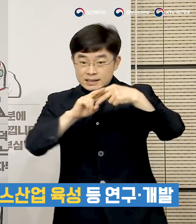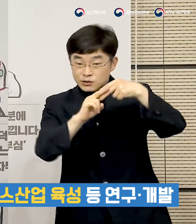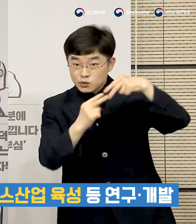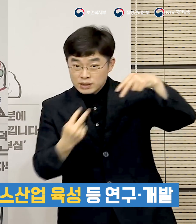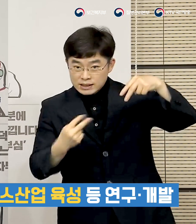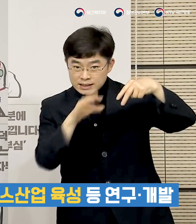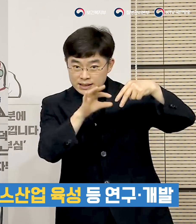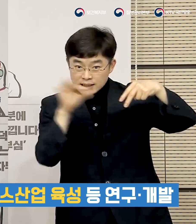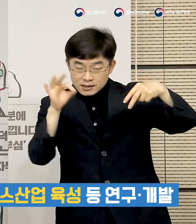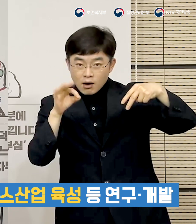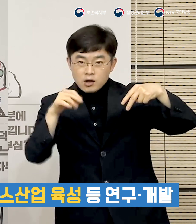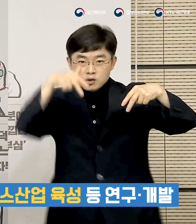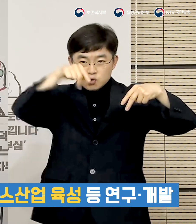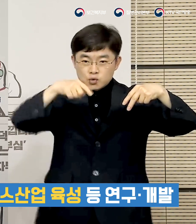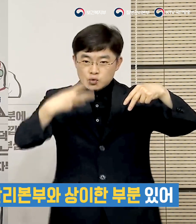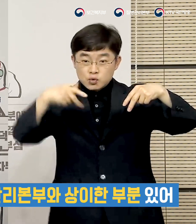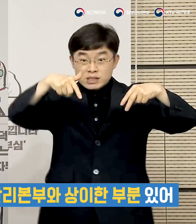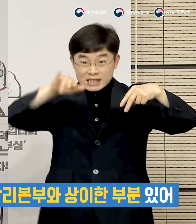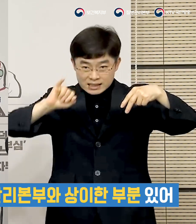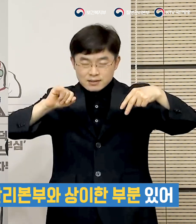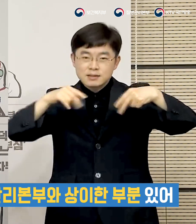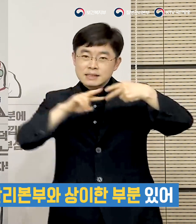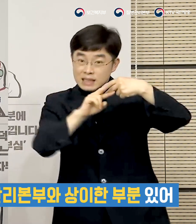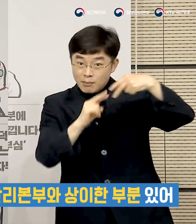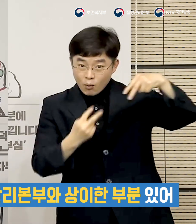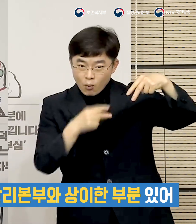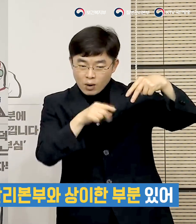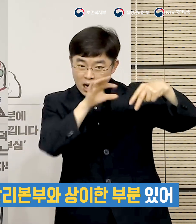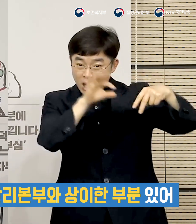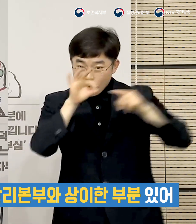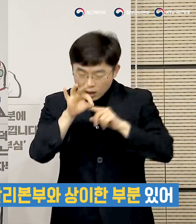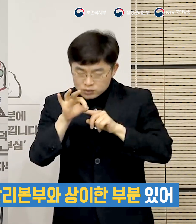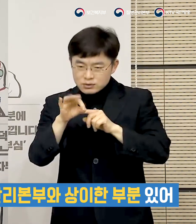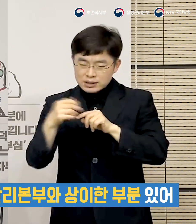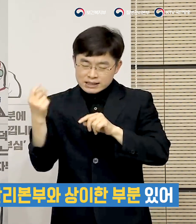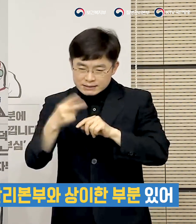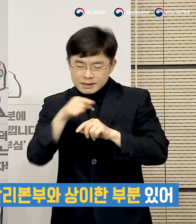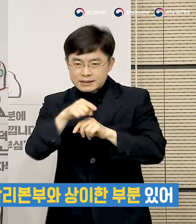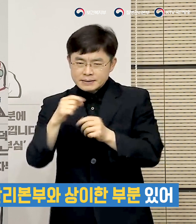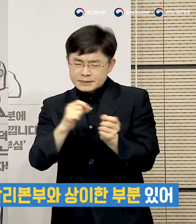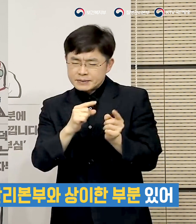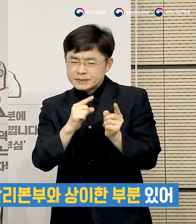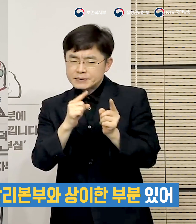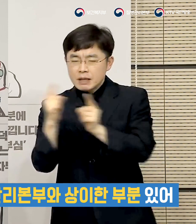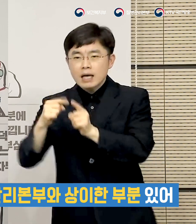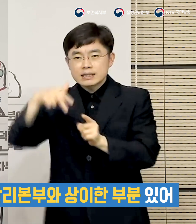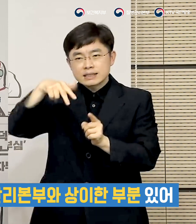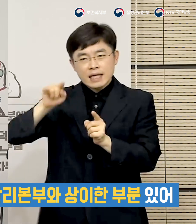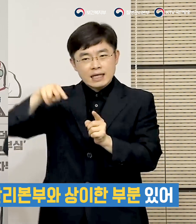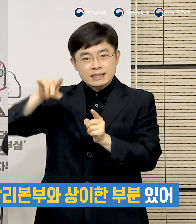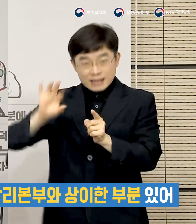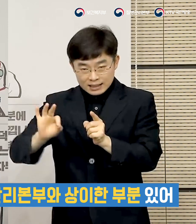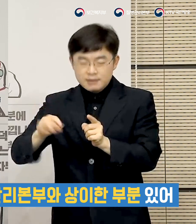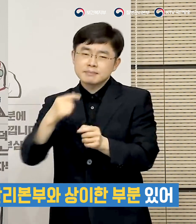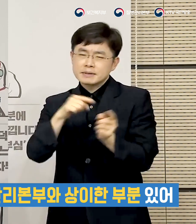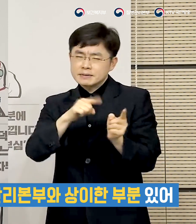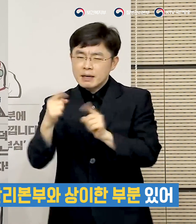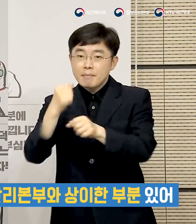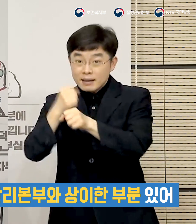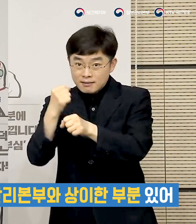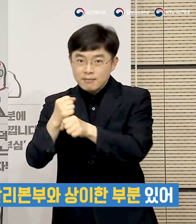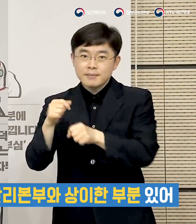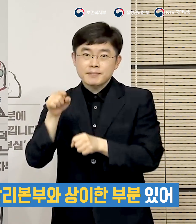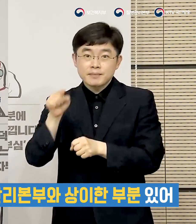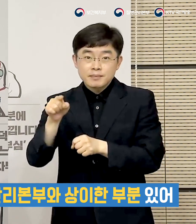대표되는 재생의료 사업이 있습니다. 그래서 재생의료에 대한 기술 개발이나 제품 개발과 관련된 기술